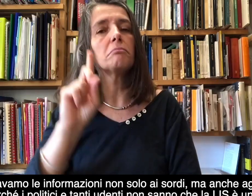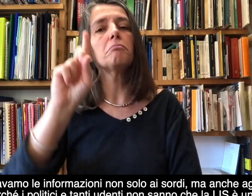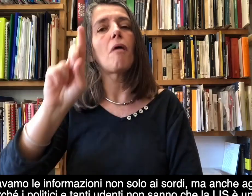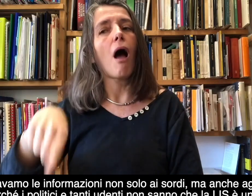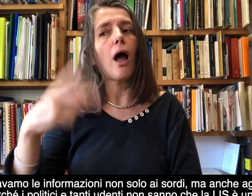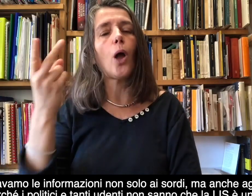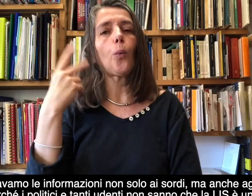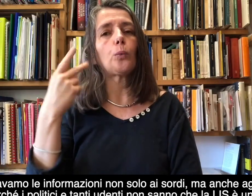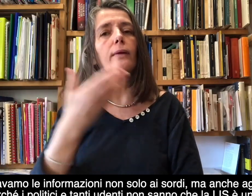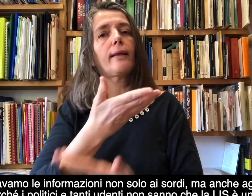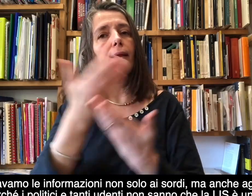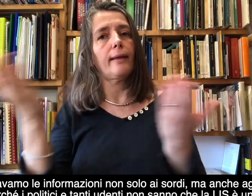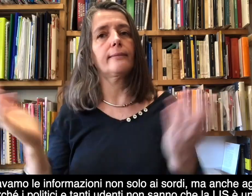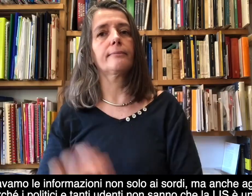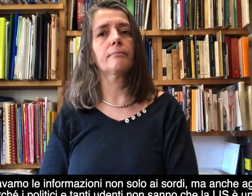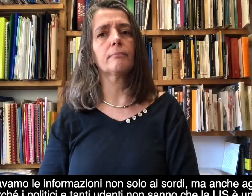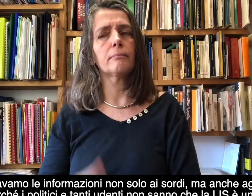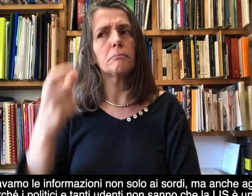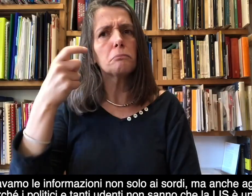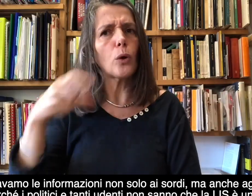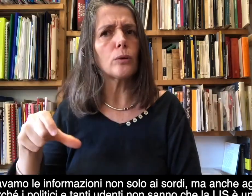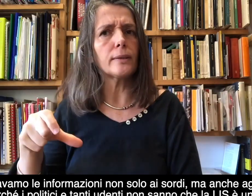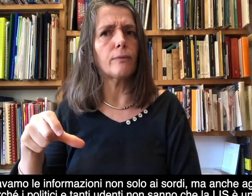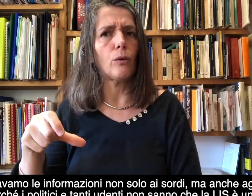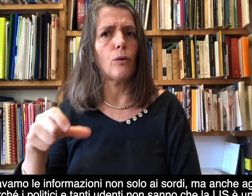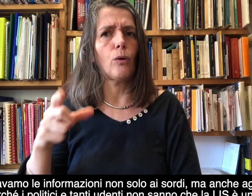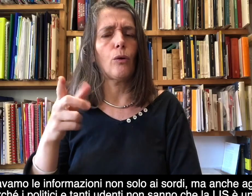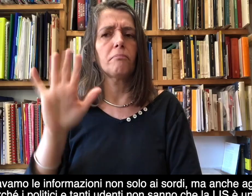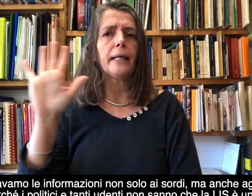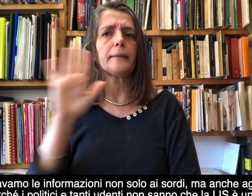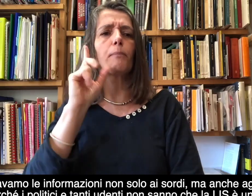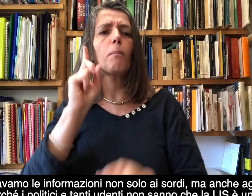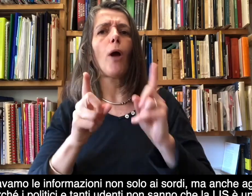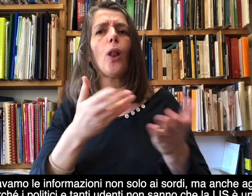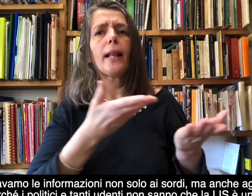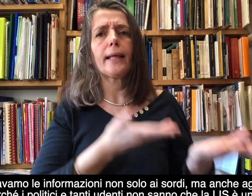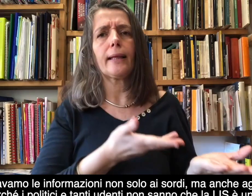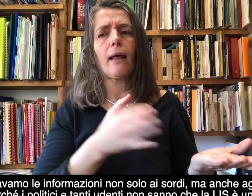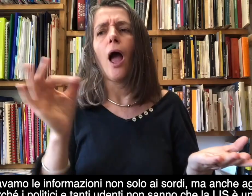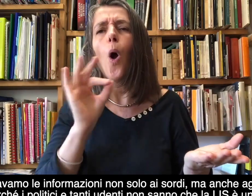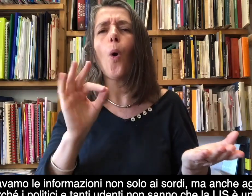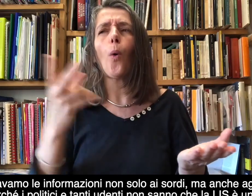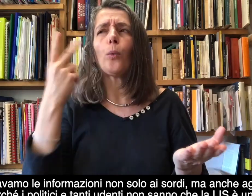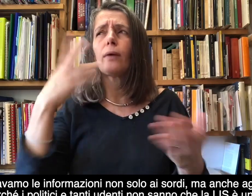solo ai sordi ma anche agli utenti questo perché i politici e tanti utenti